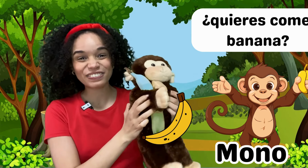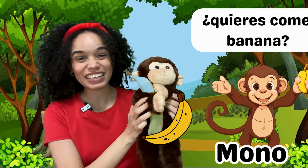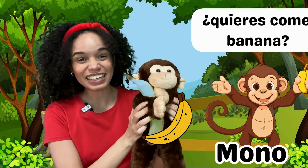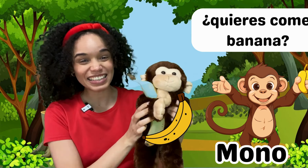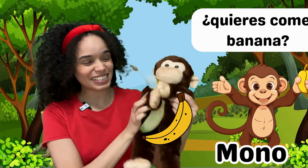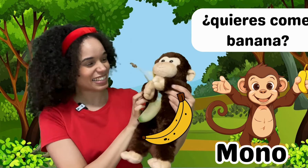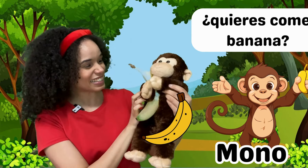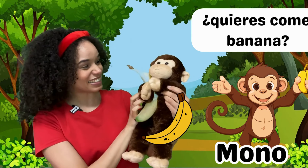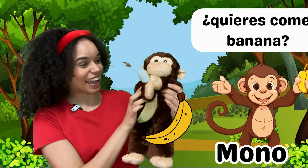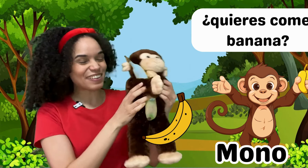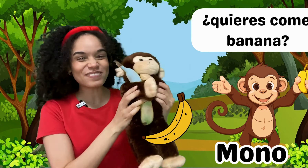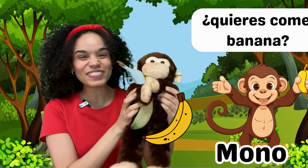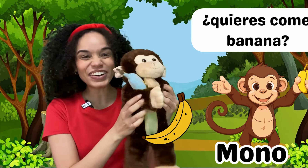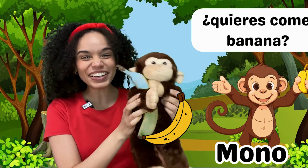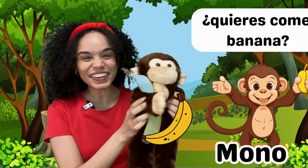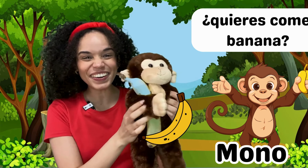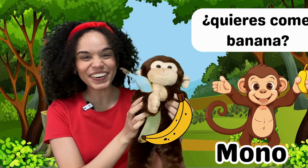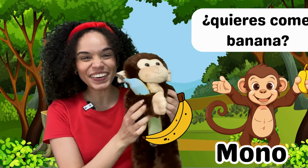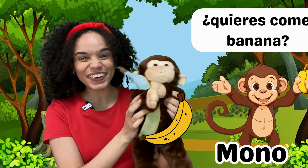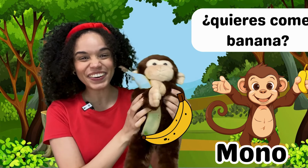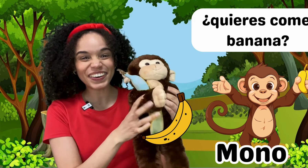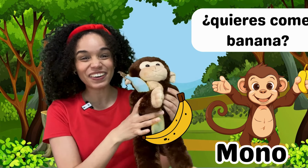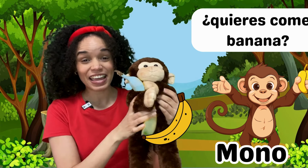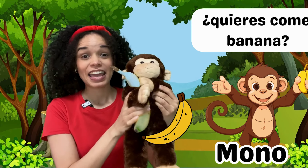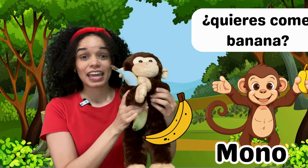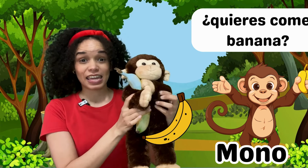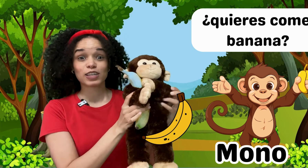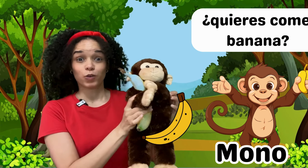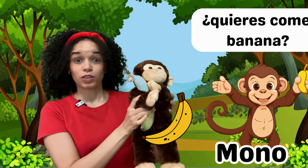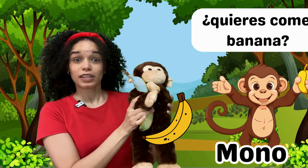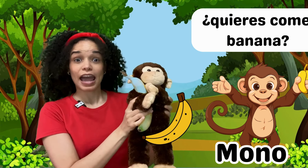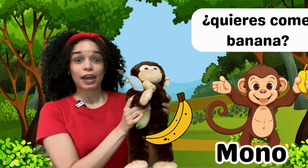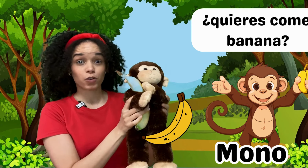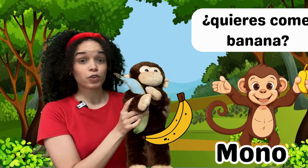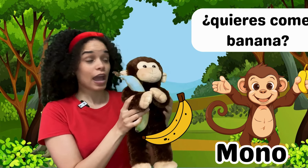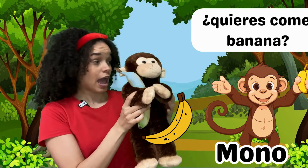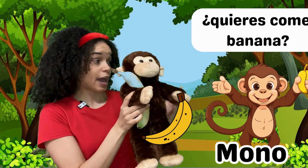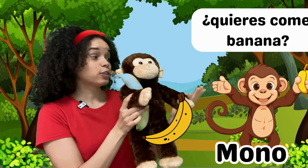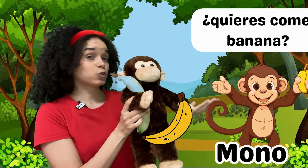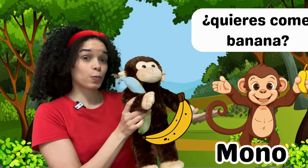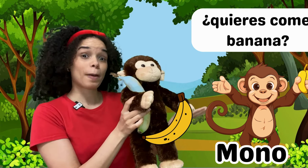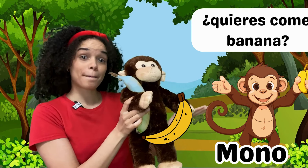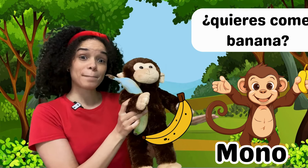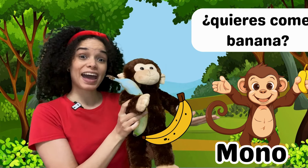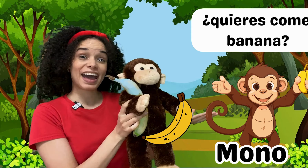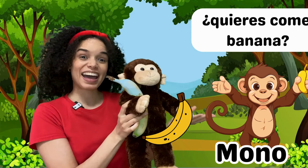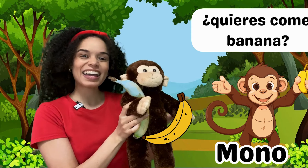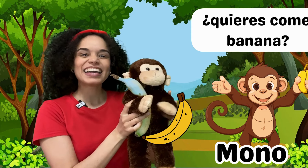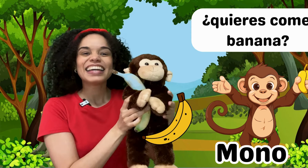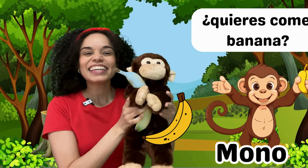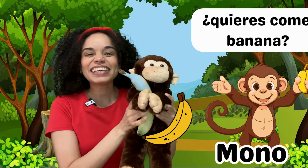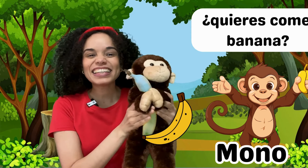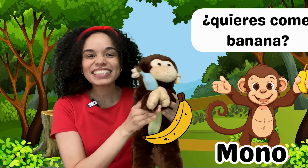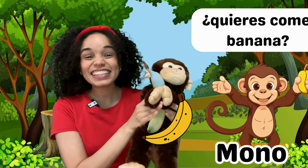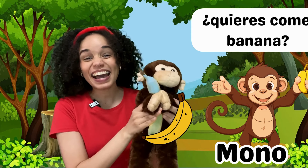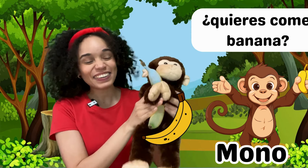feliz está mono encontraron a su mamá y está